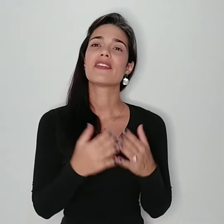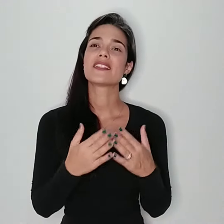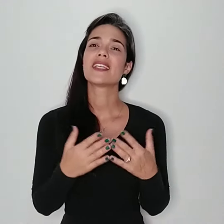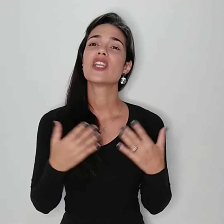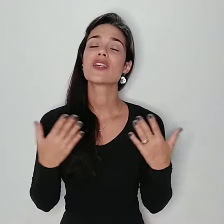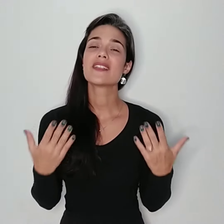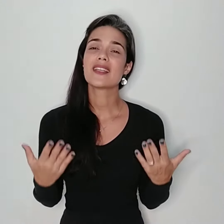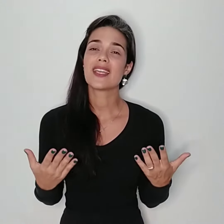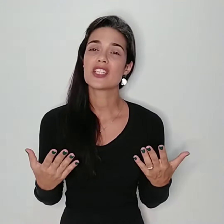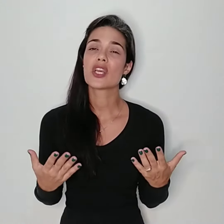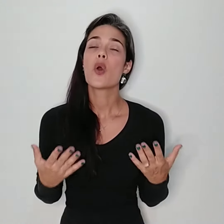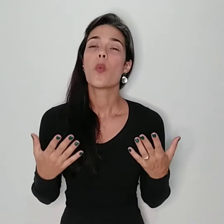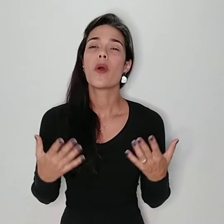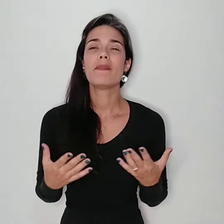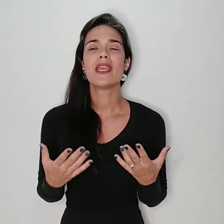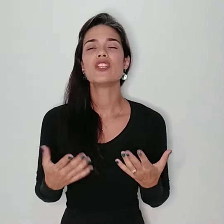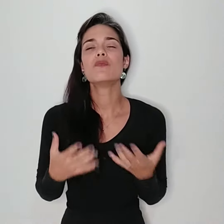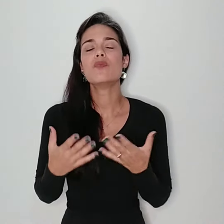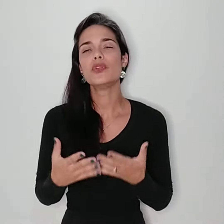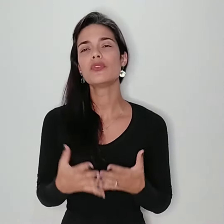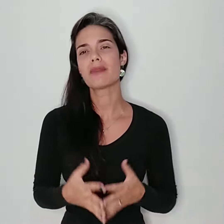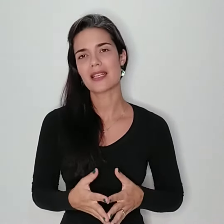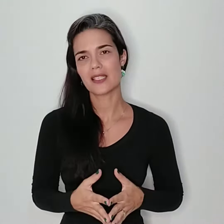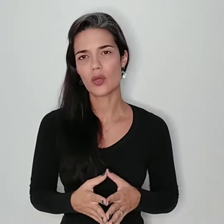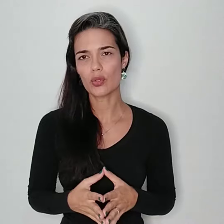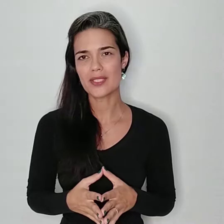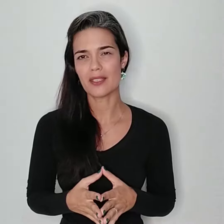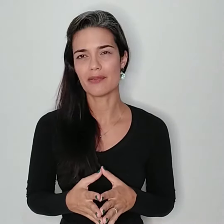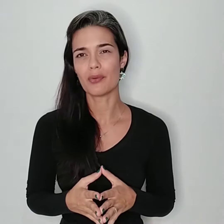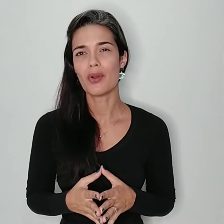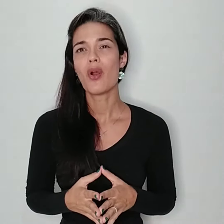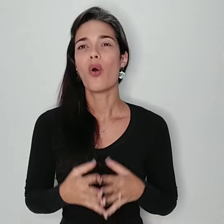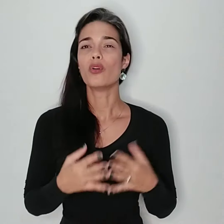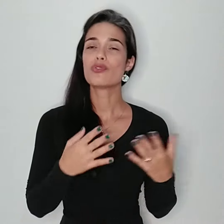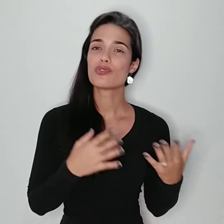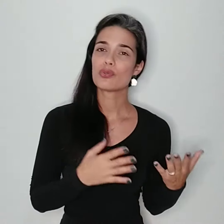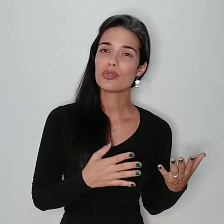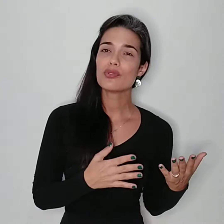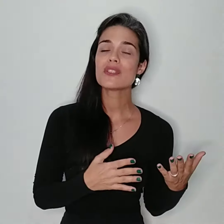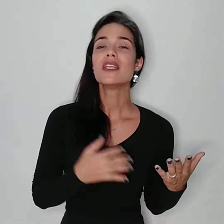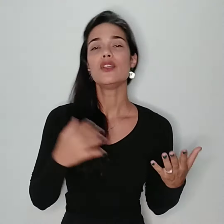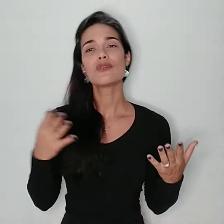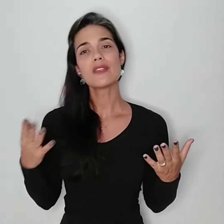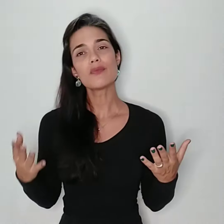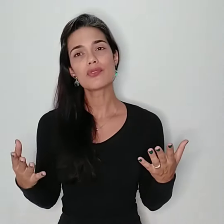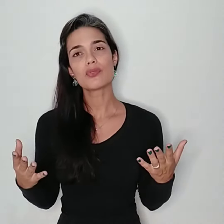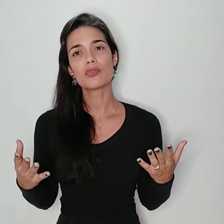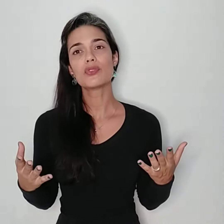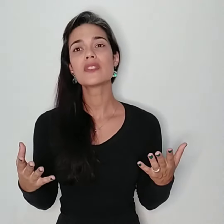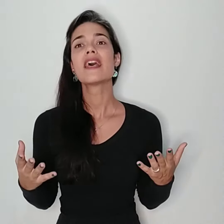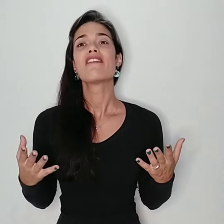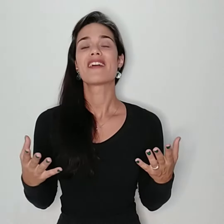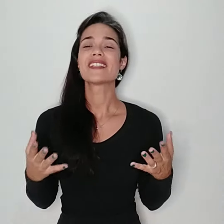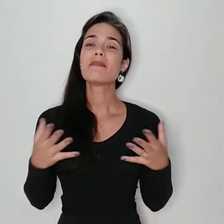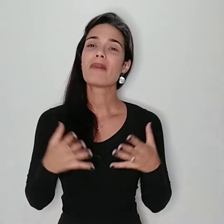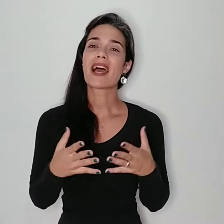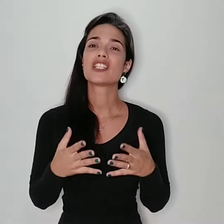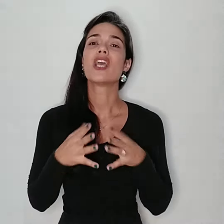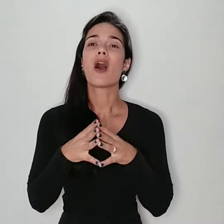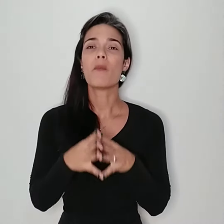fazer da nossa igreja um ambiente muito mais inclusivo, onde os surdos e os não surdos fazem parte, ao